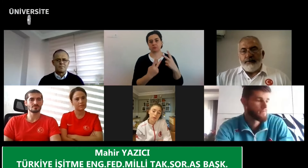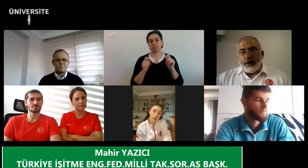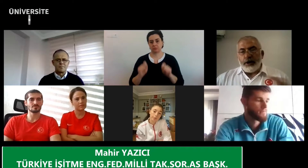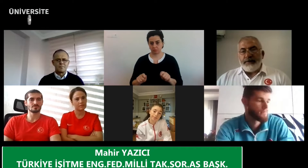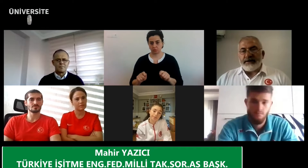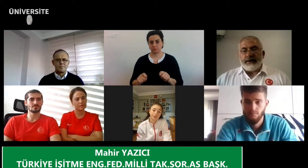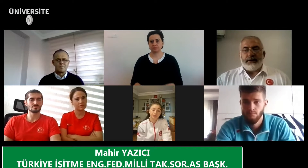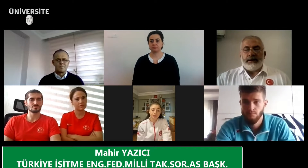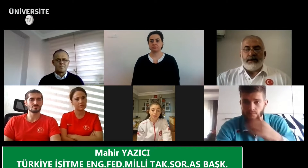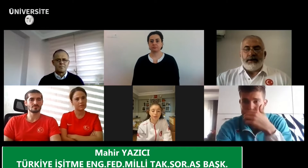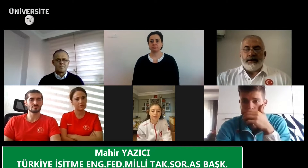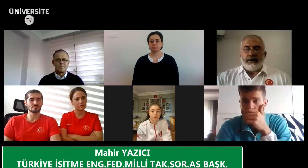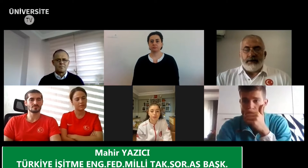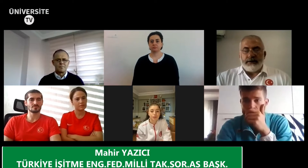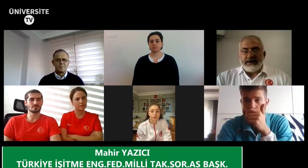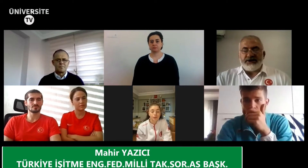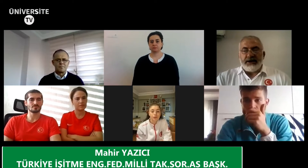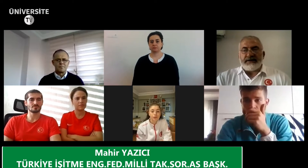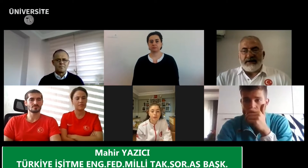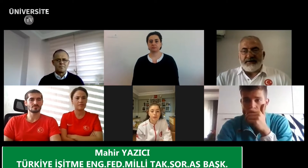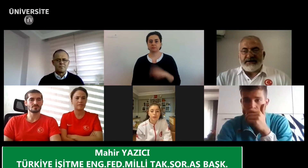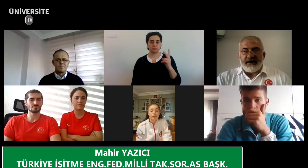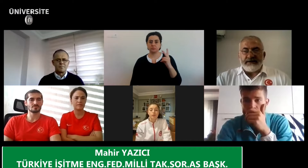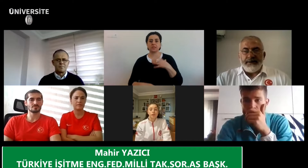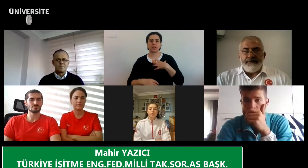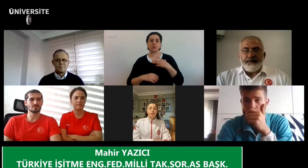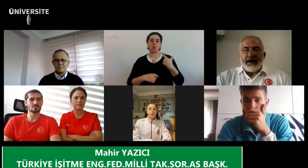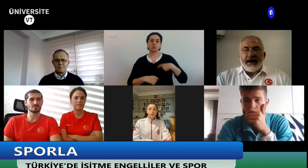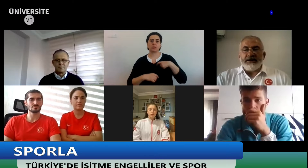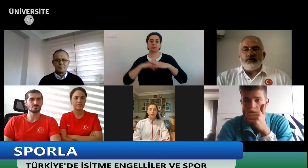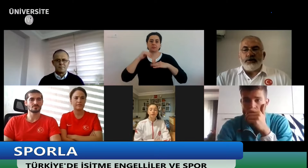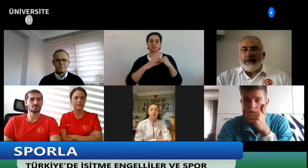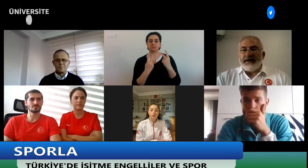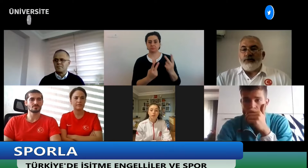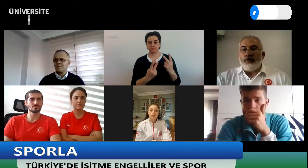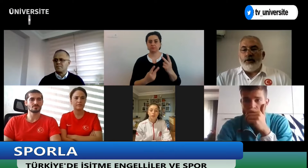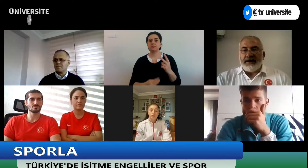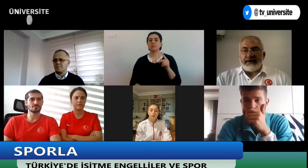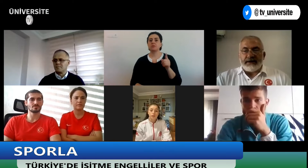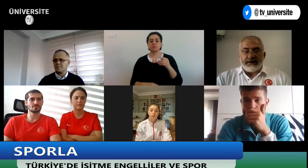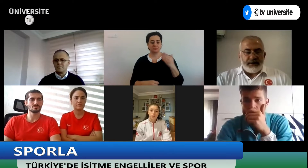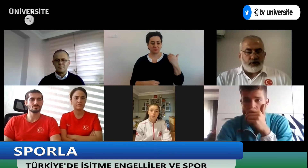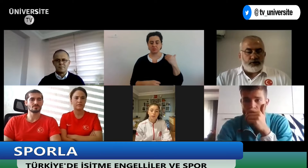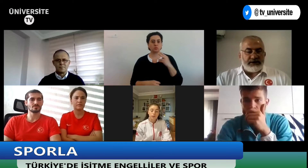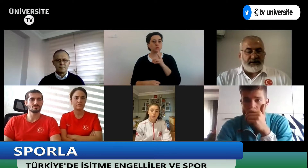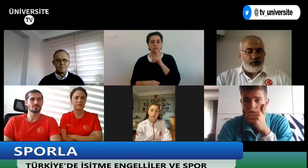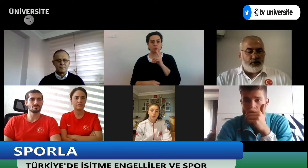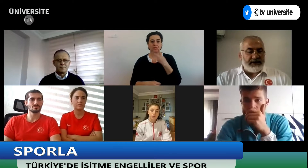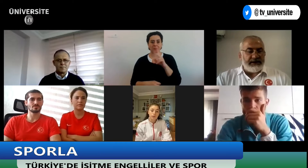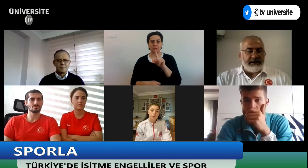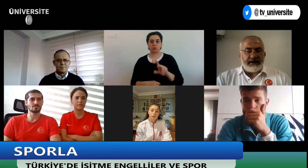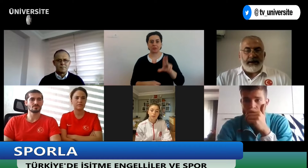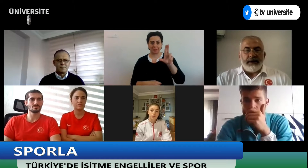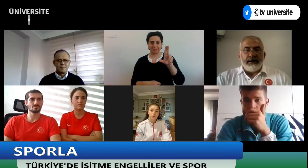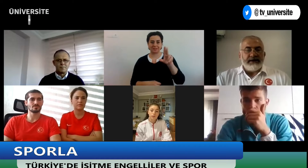Yani böyle bir teşkilat yapısı var. En son yapılan olimpiyatları da biliyorsunuz